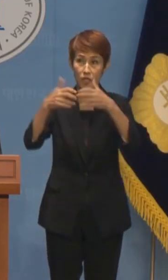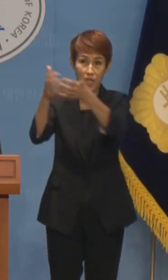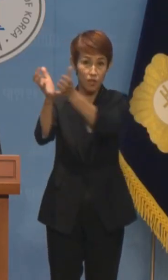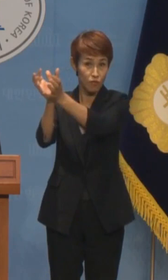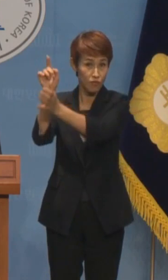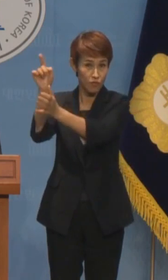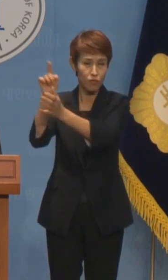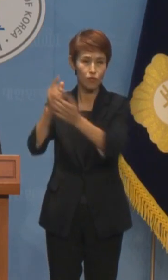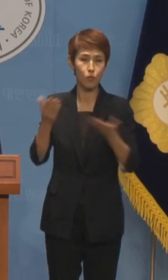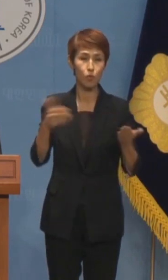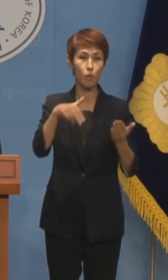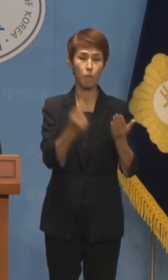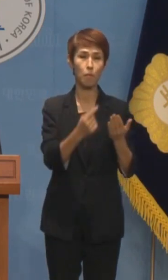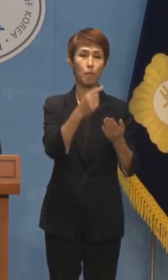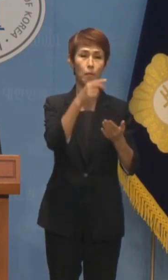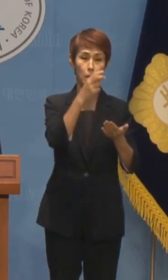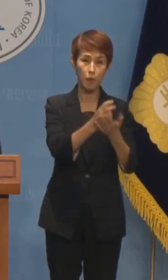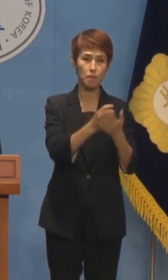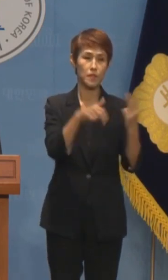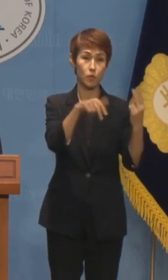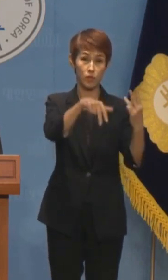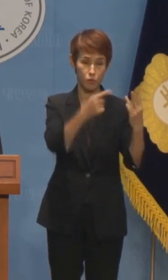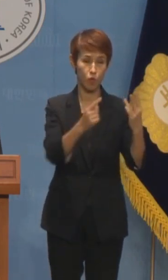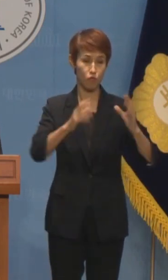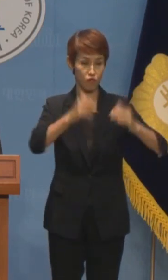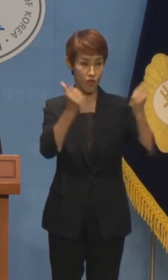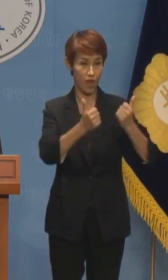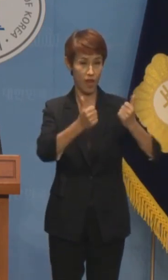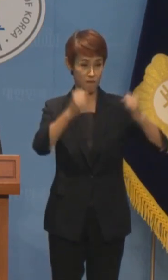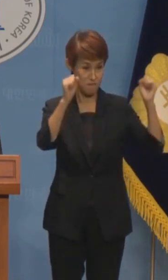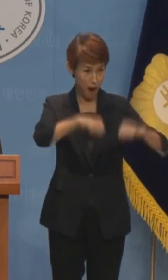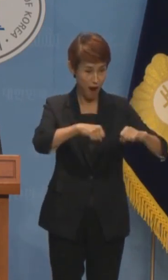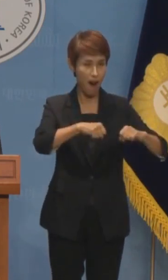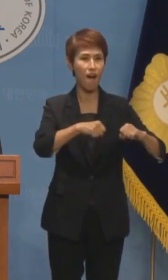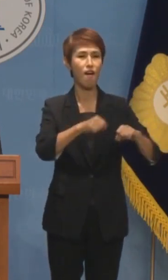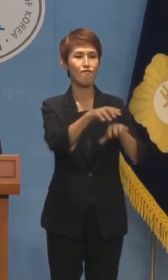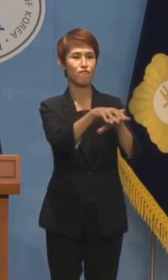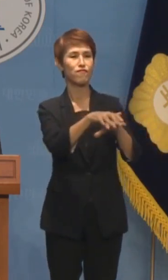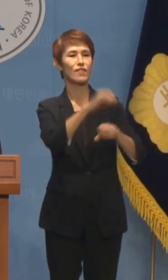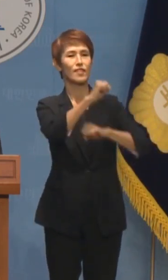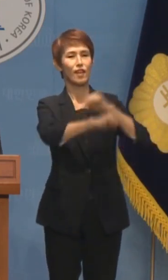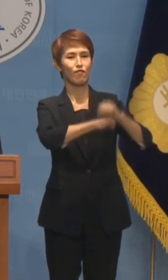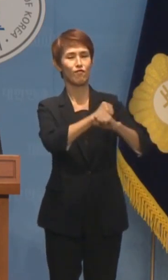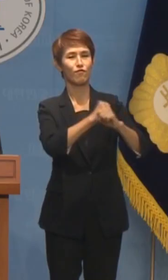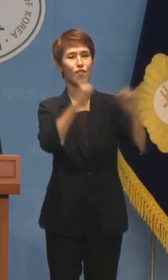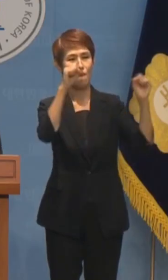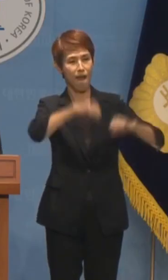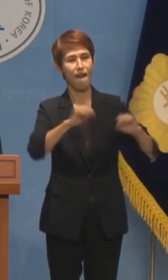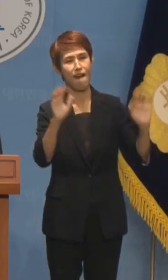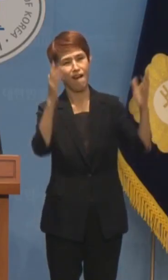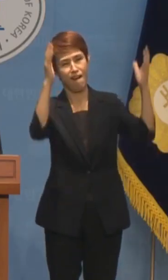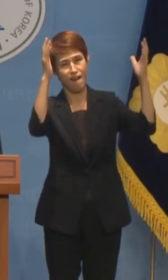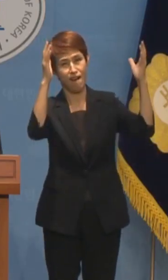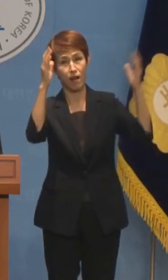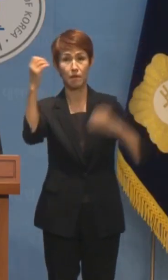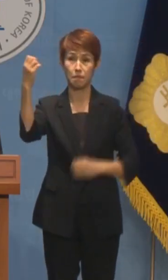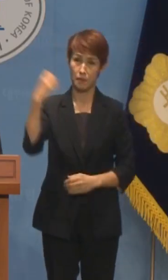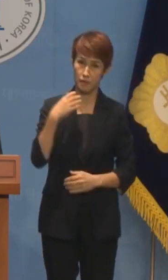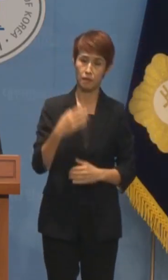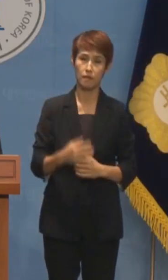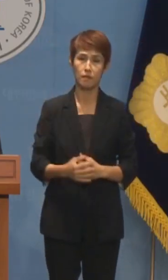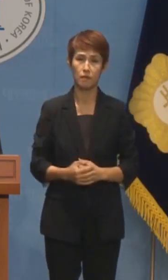국제노동기구에서는 노조법 2, 3조가 국회를 통과하자 결사의 자유협약에 부합한다며 환영하는 입장이었습니다.